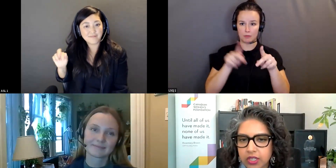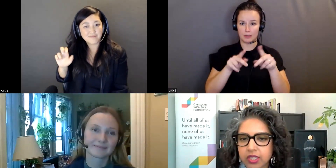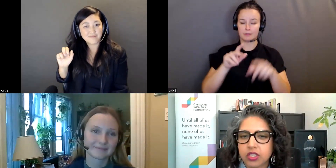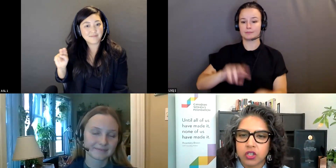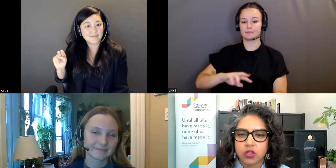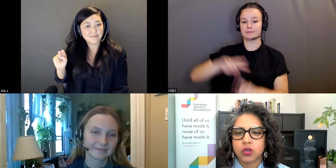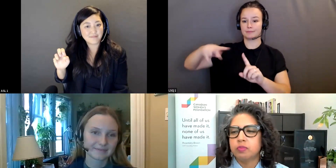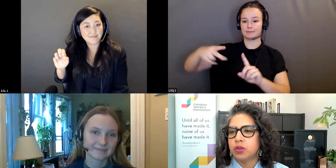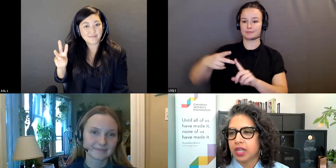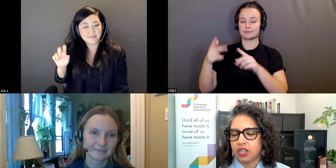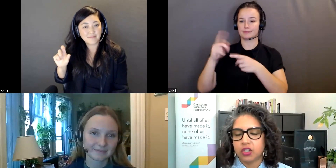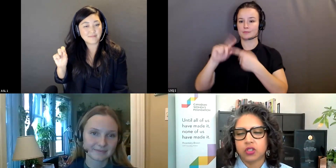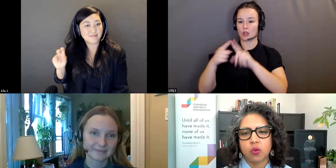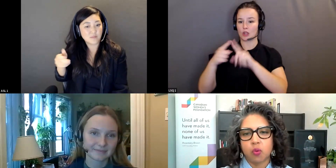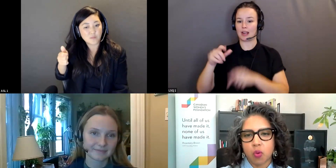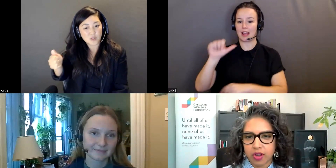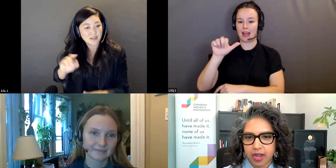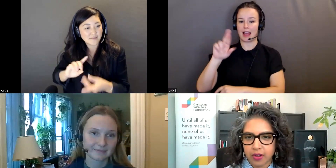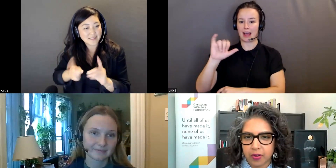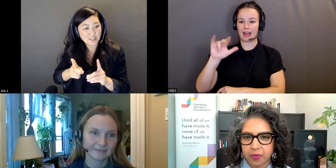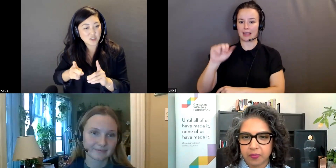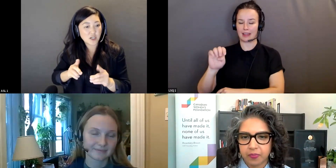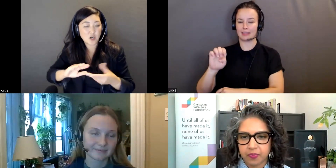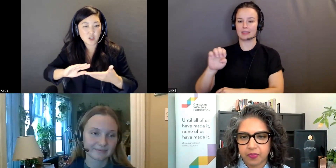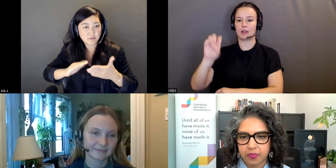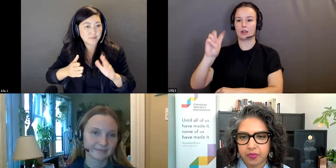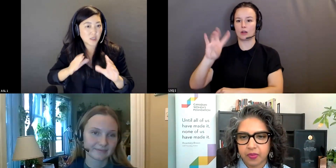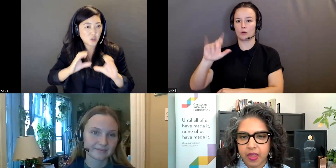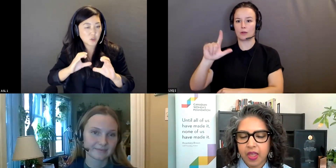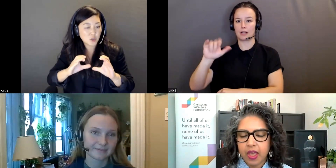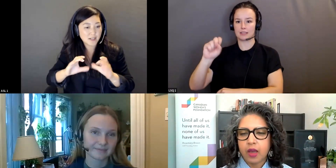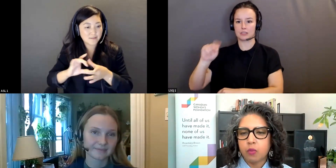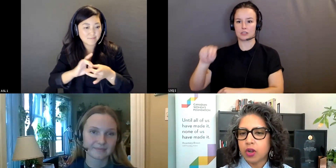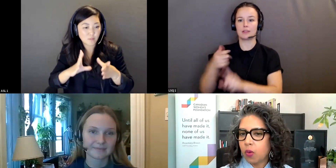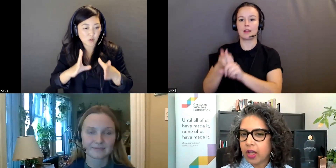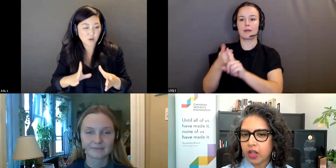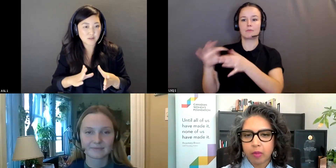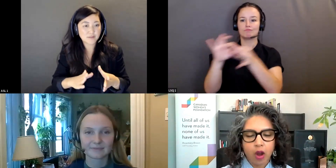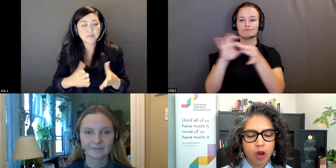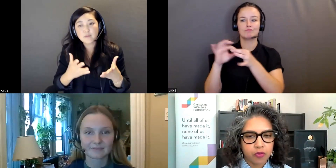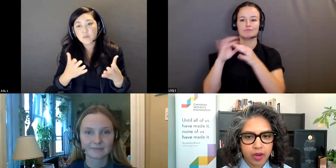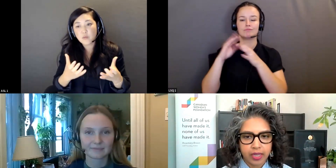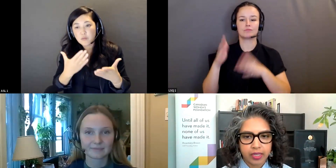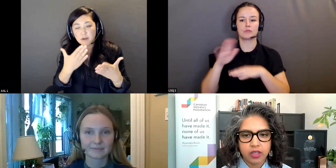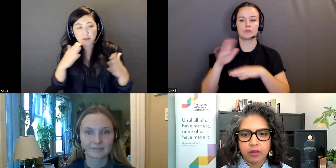de ma collègue Ariane Wilson, qui est la coordinatrice des communications numériques.